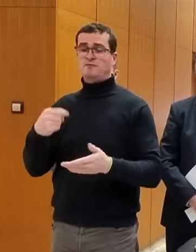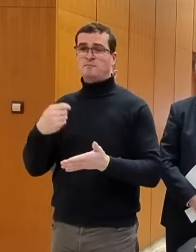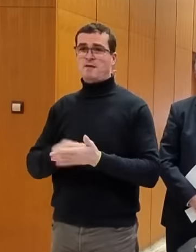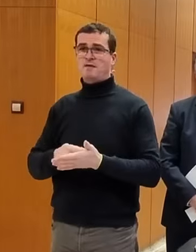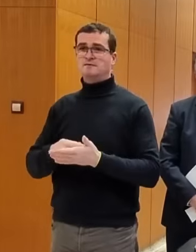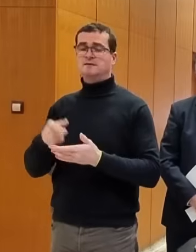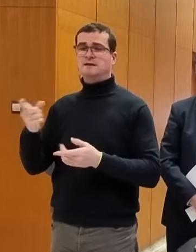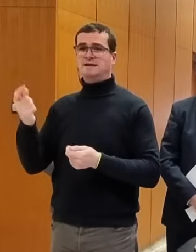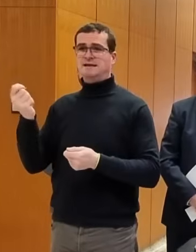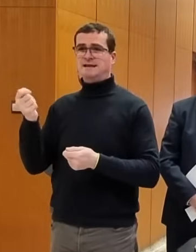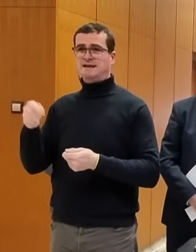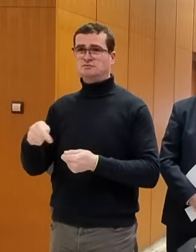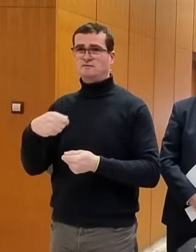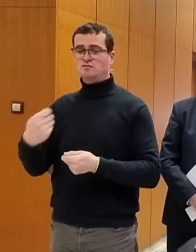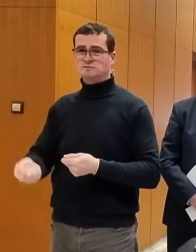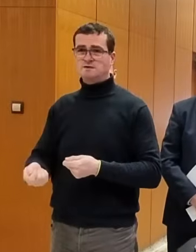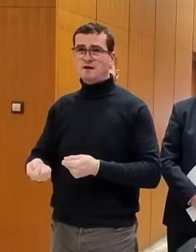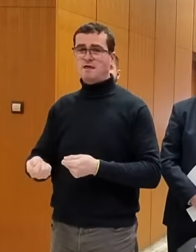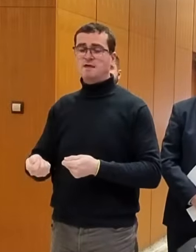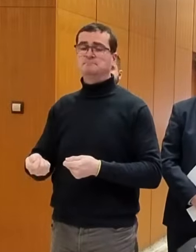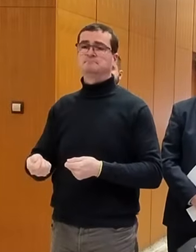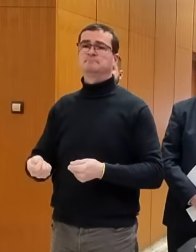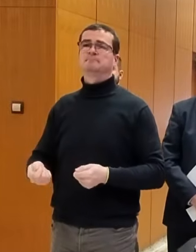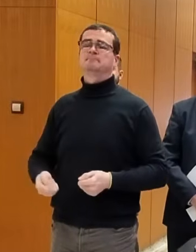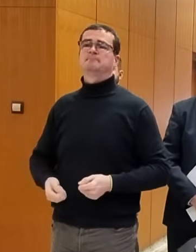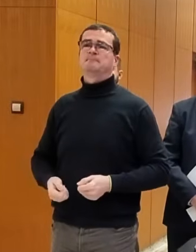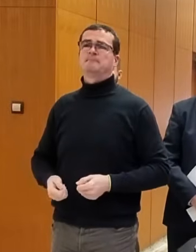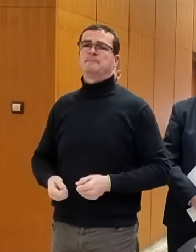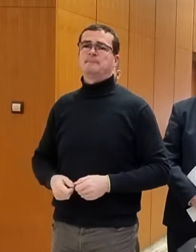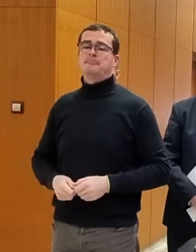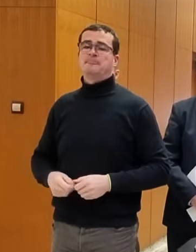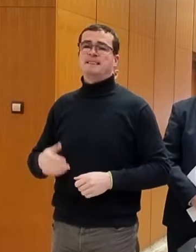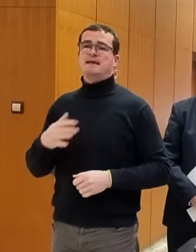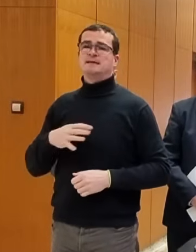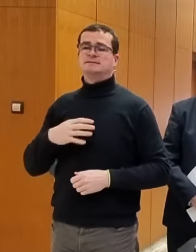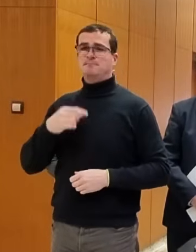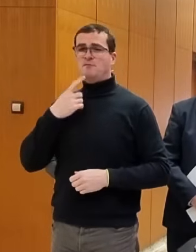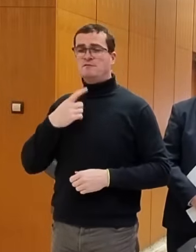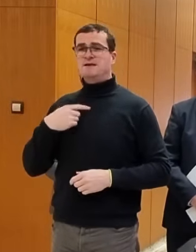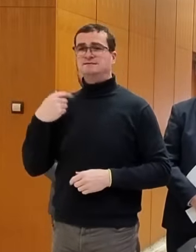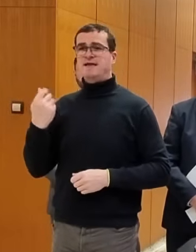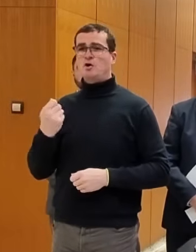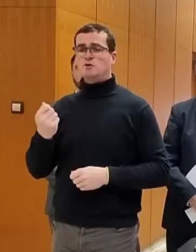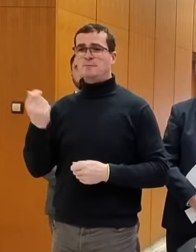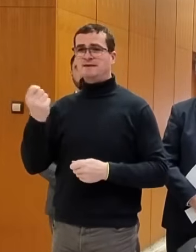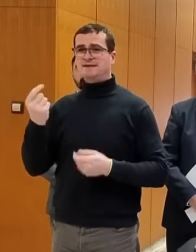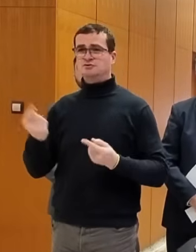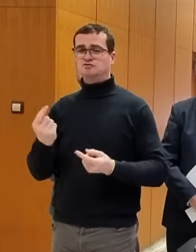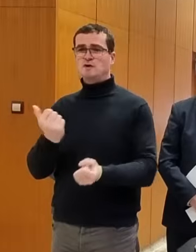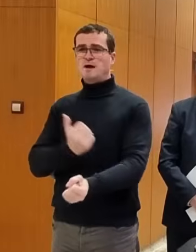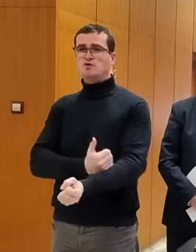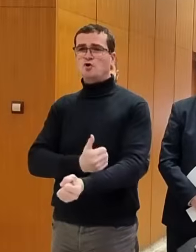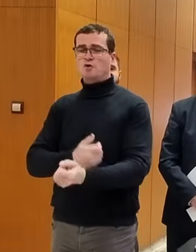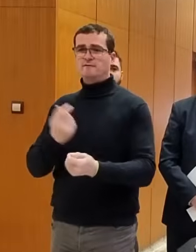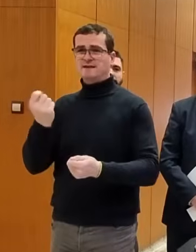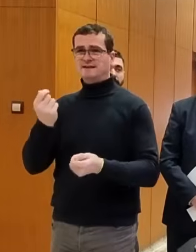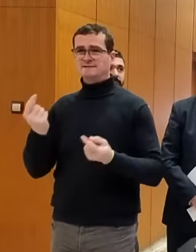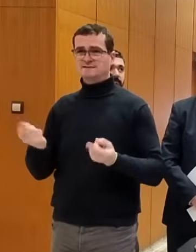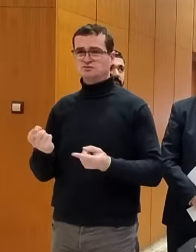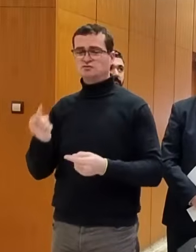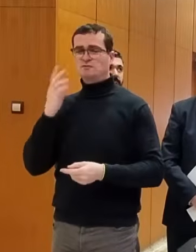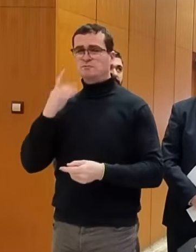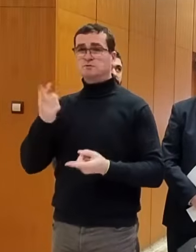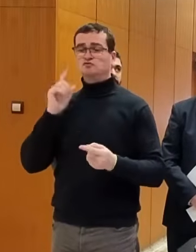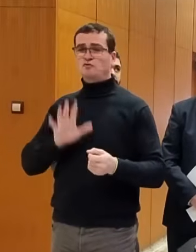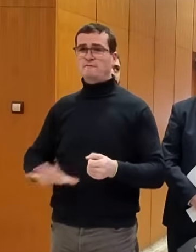uložených trestov. Dámy a páni, chcem povedať, že za ekonomické trestné činy a drogové trestné činy budú